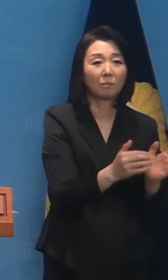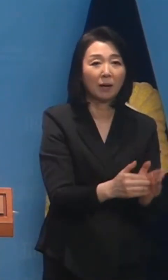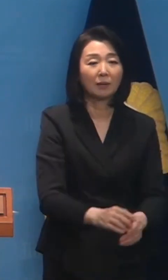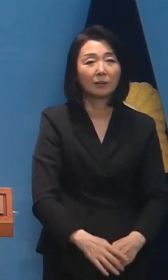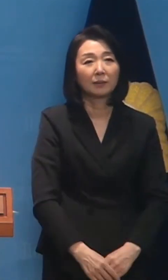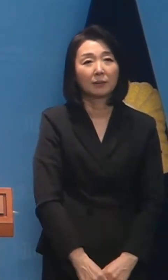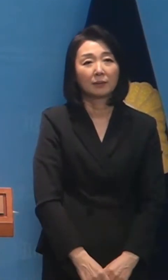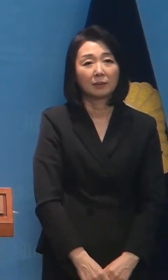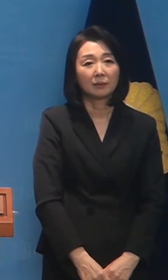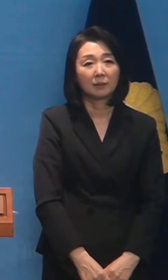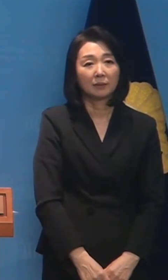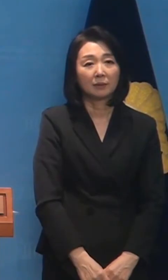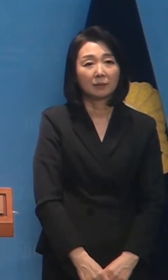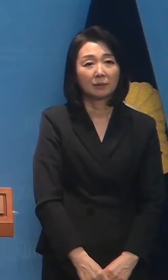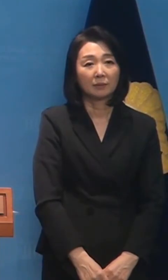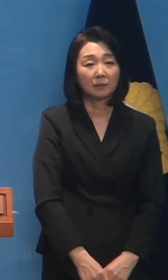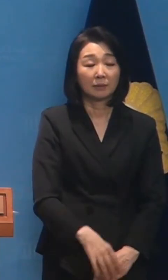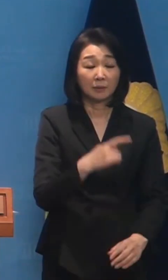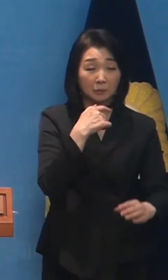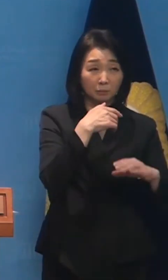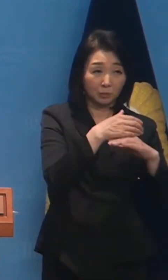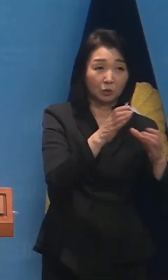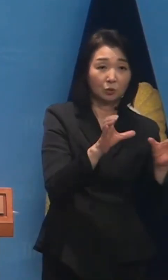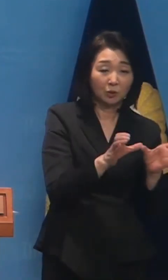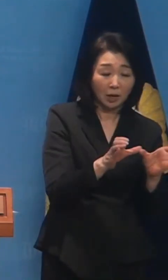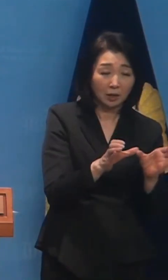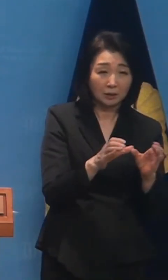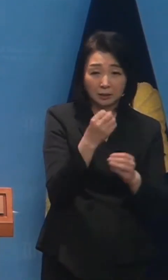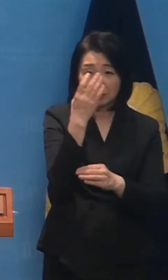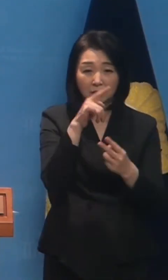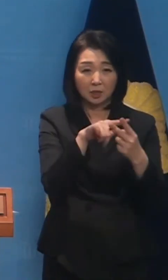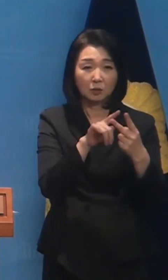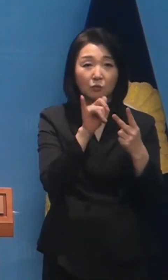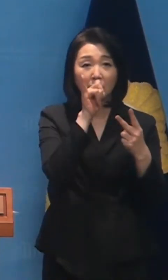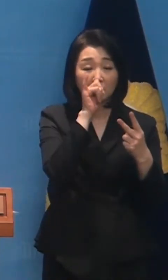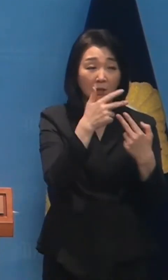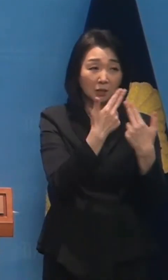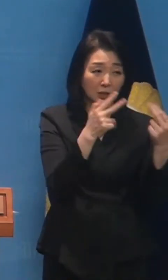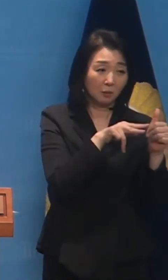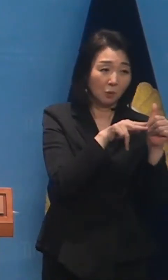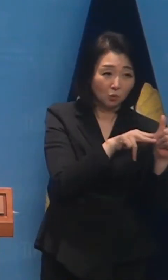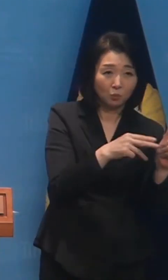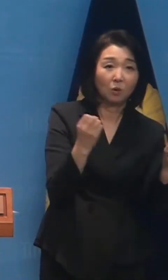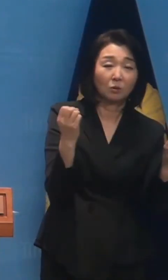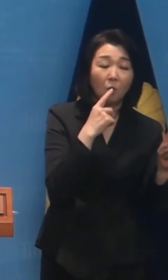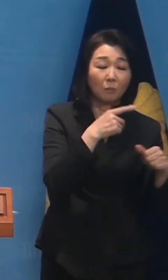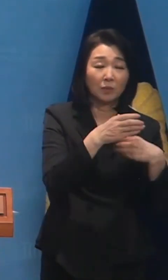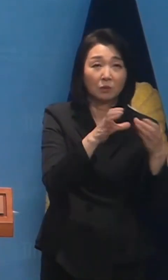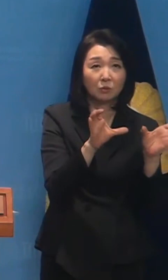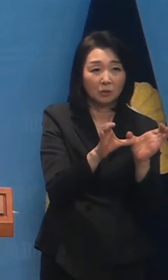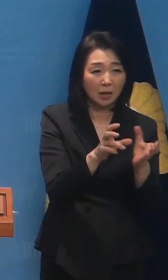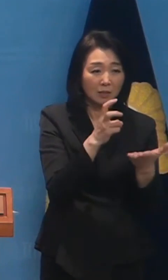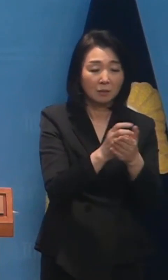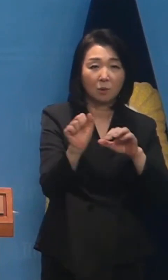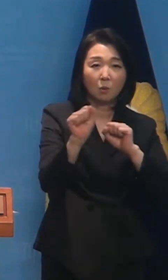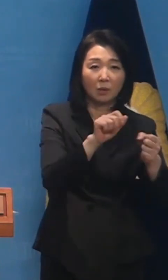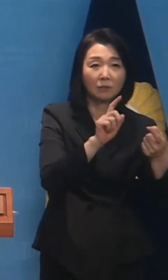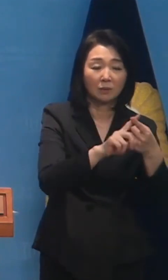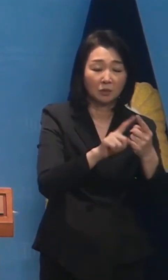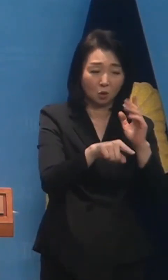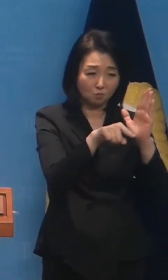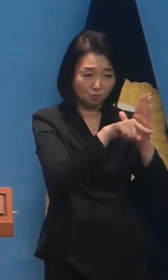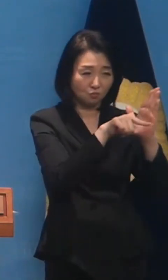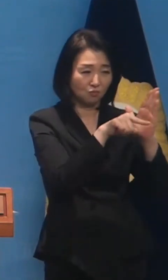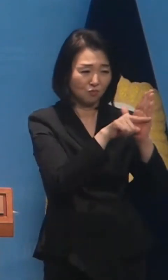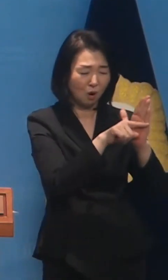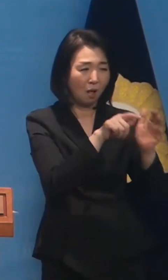뿐입니다. 그럼에도 불구하고 민주당은 두 기사가 이재명 후보와 민주당의 입법활동을